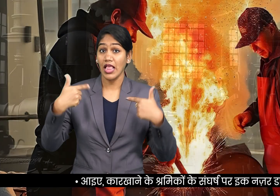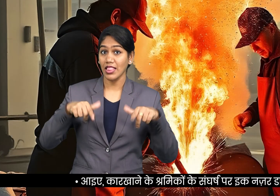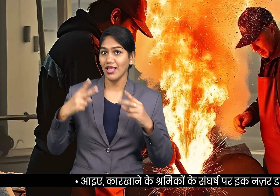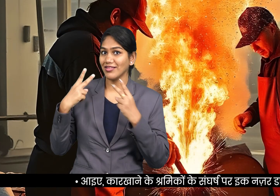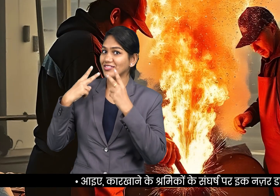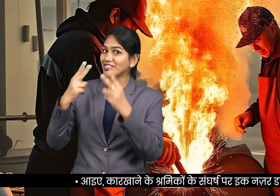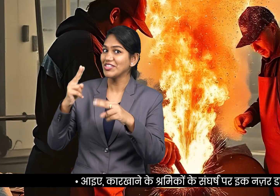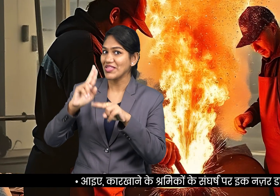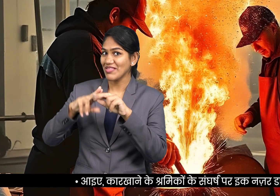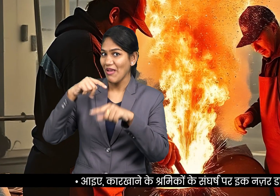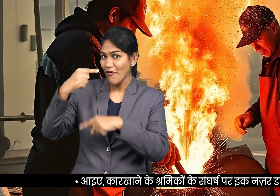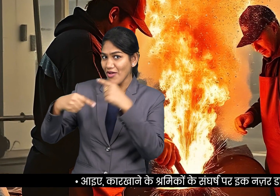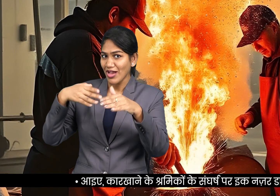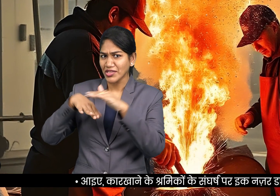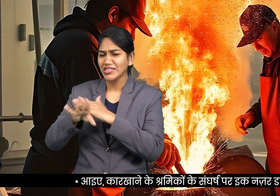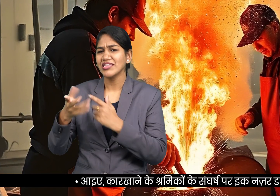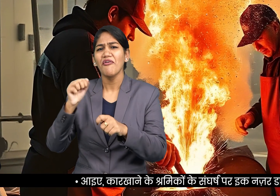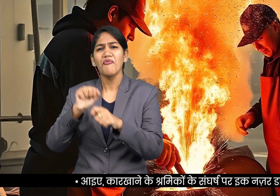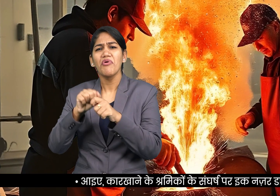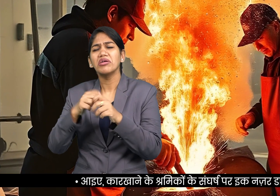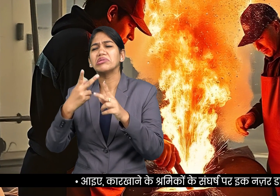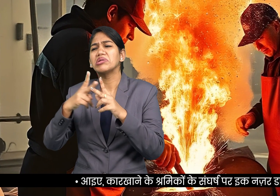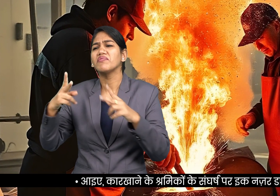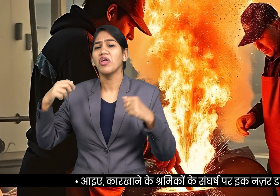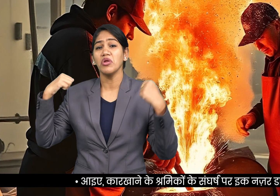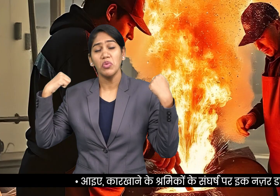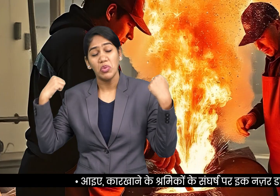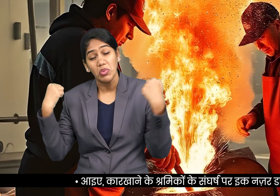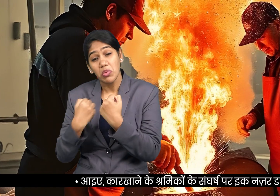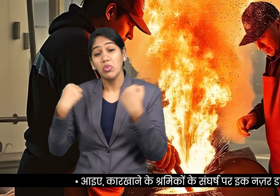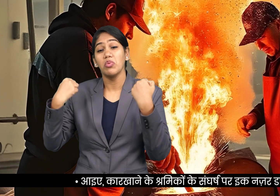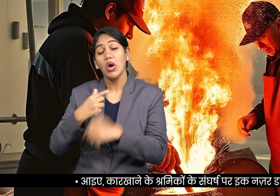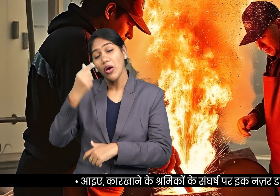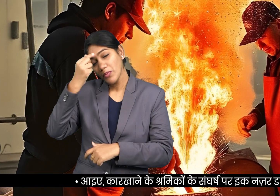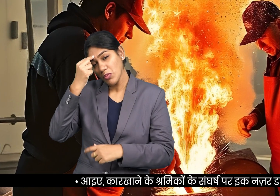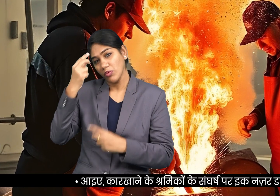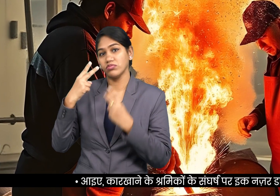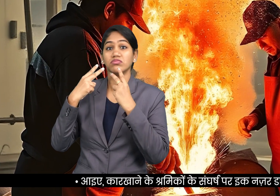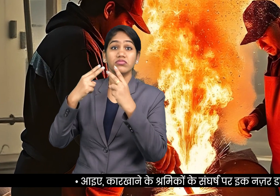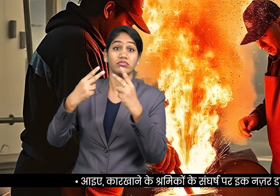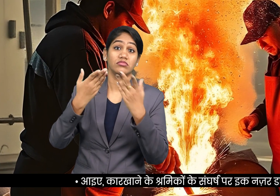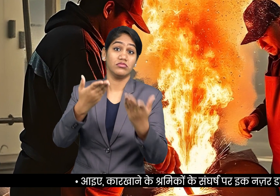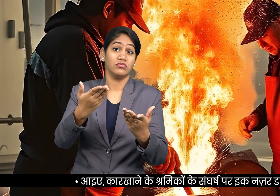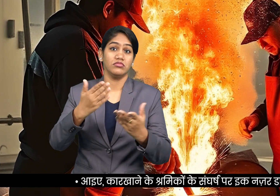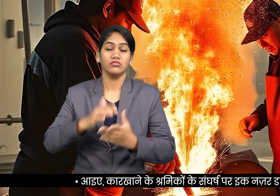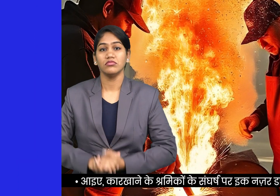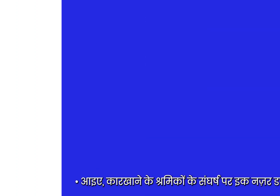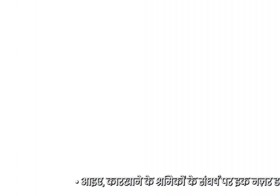आइए कारखाने के श्रमिकों के संघर्ष पर एक नज़र डालें।